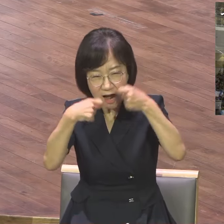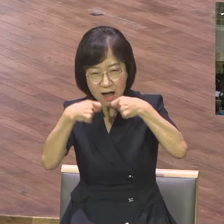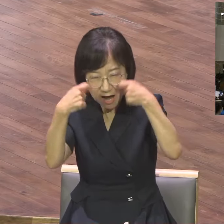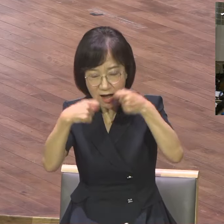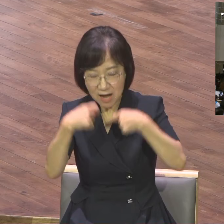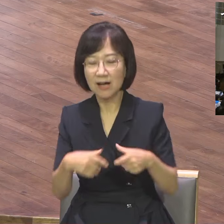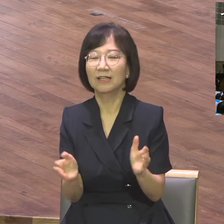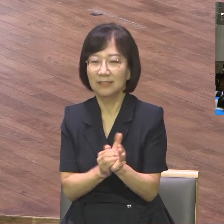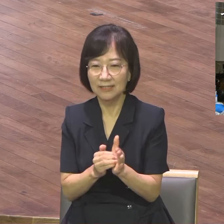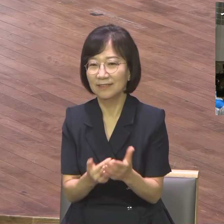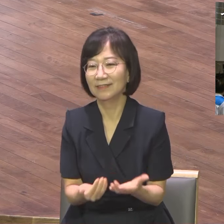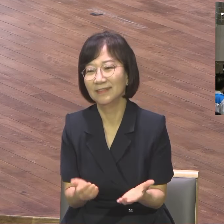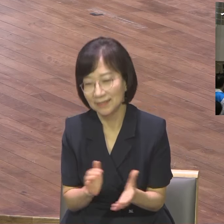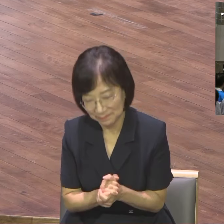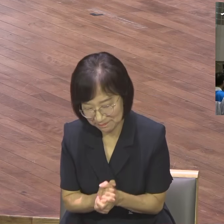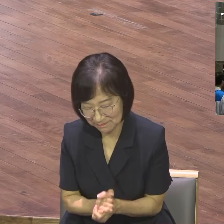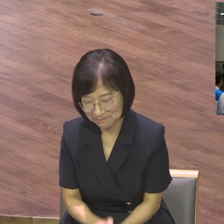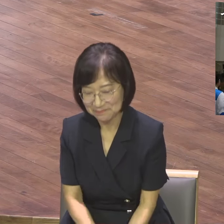아멘.